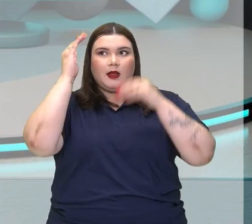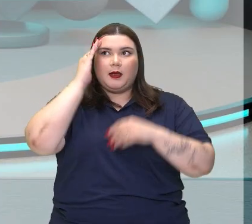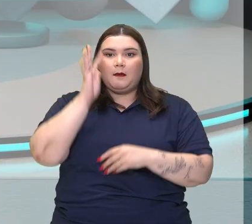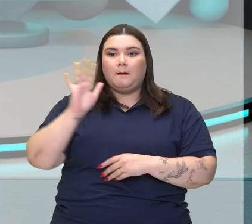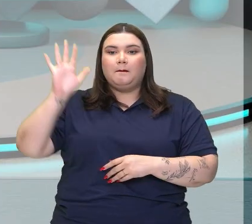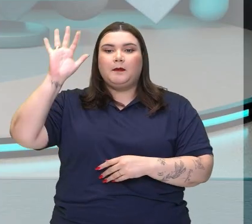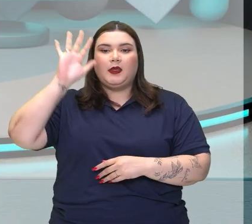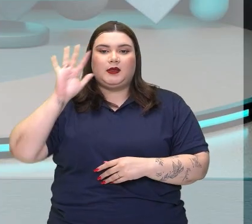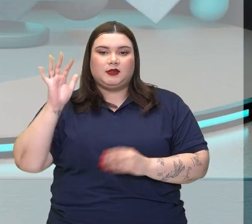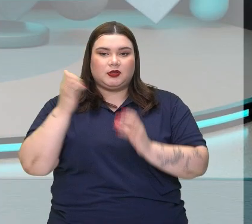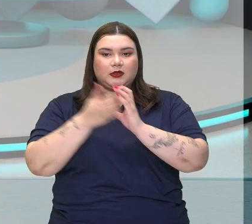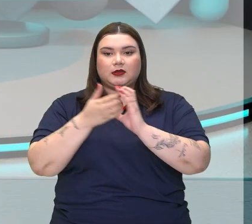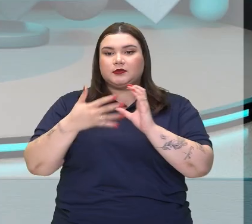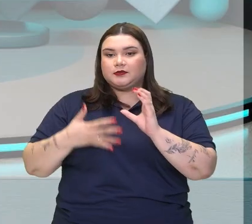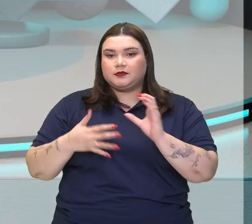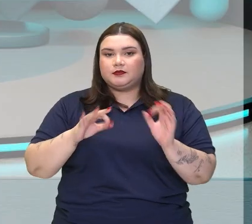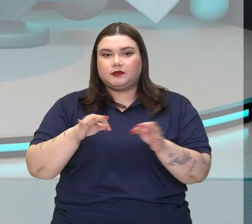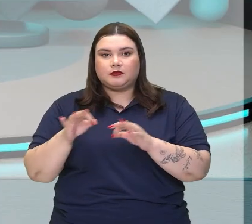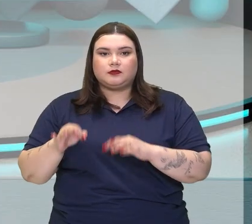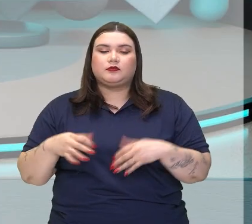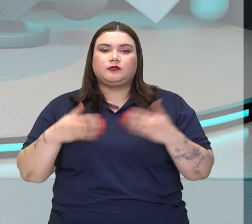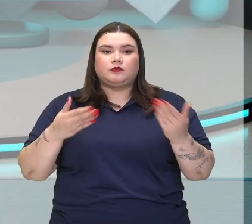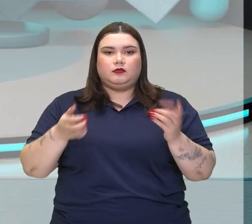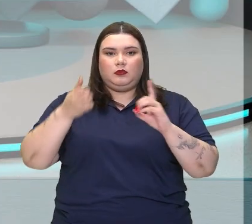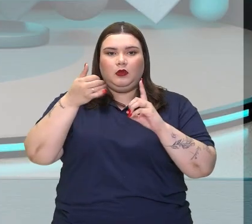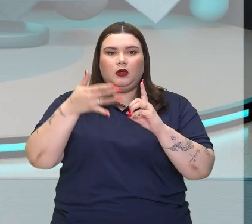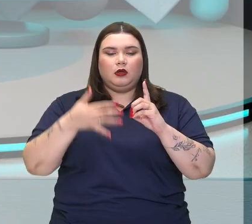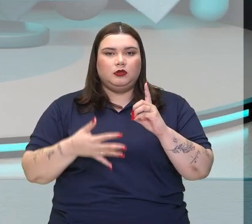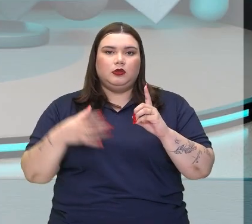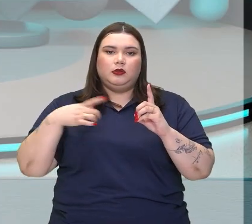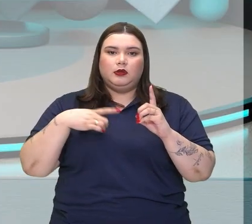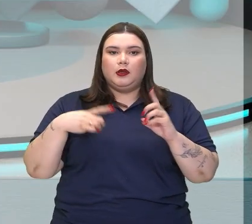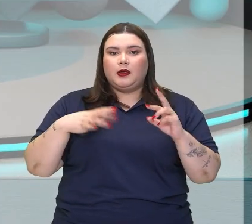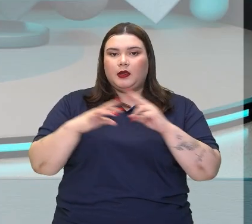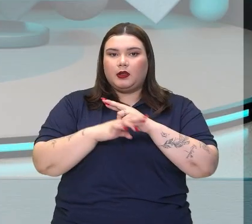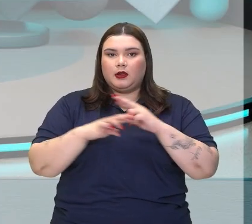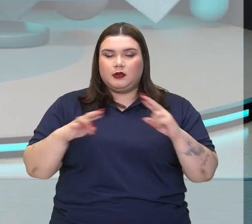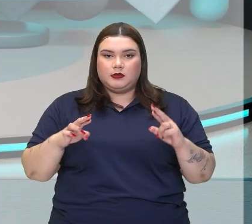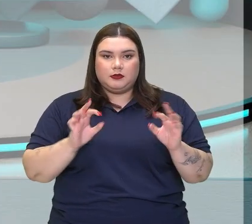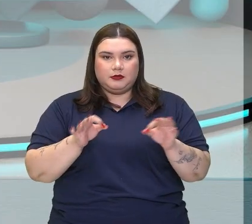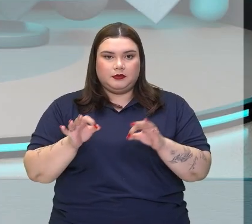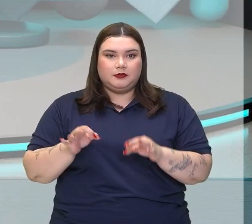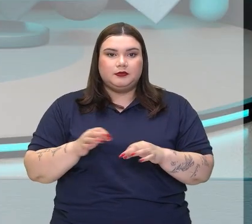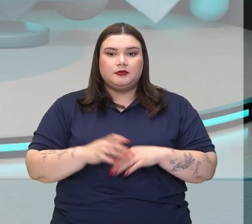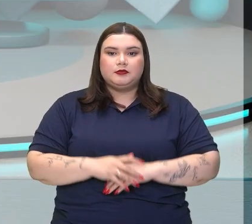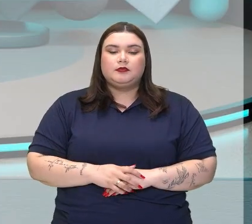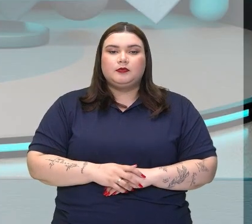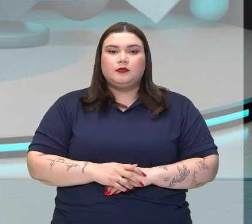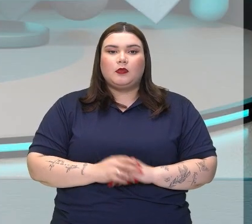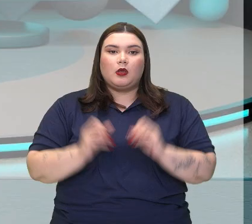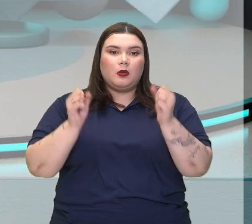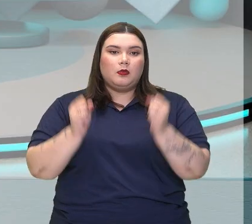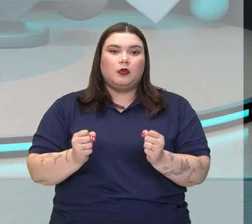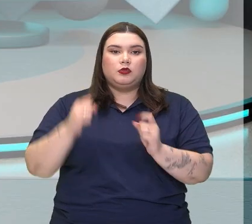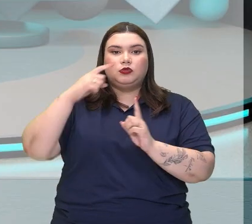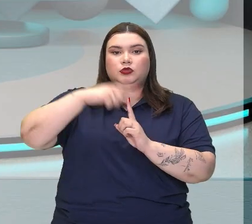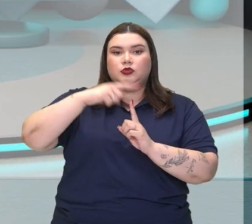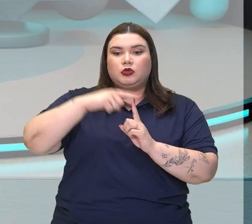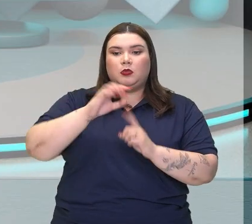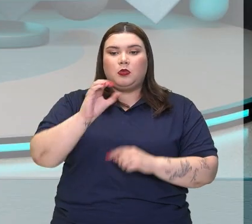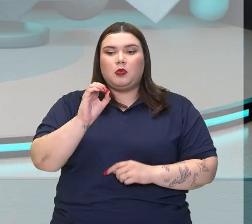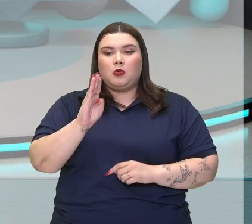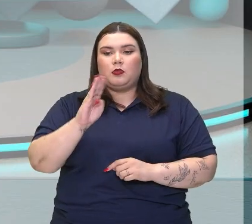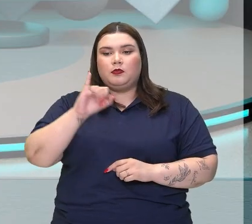são as minhas características, então a descrição tem essa mobilidade, digamos aí, tá bom? Pode ser objetiva